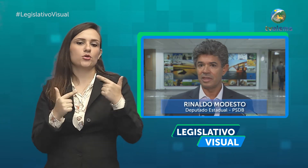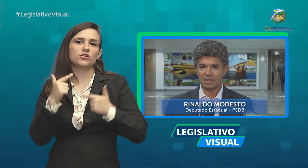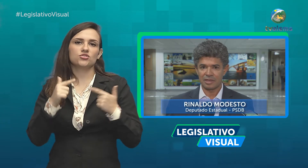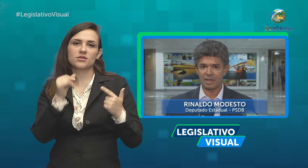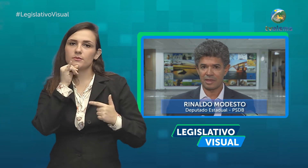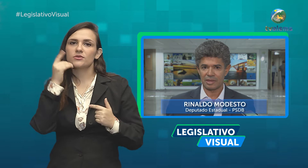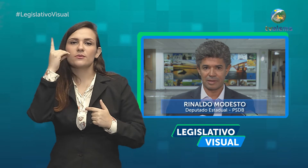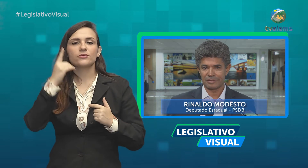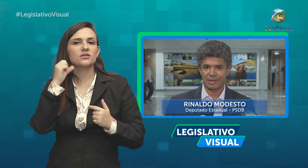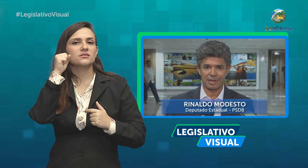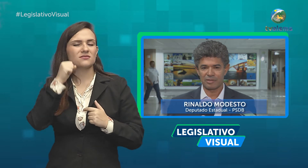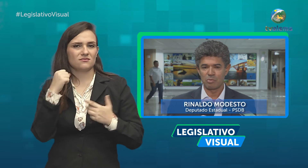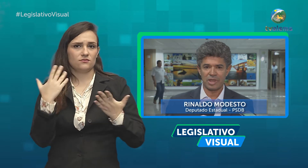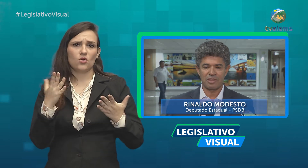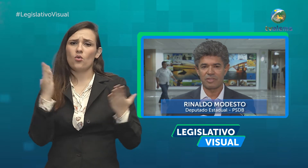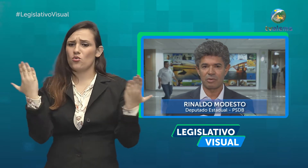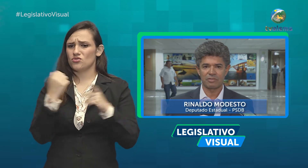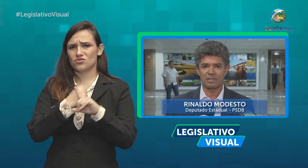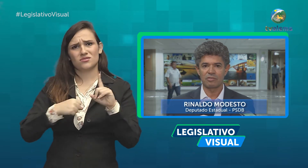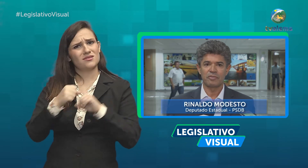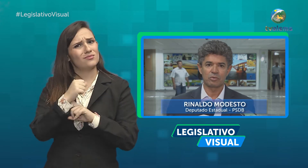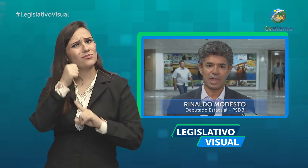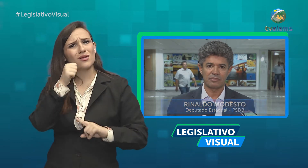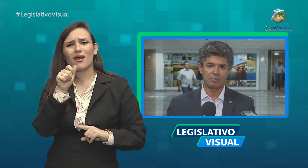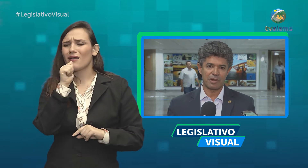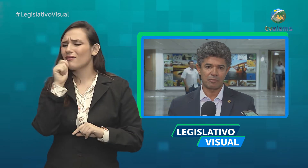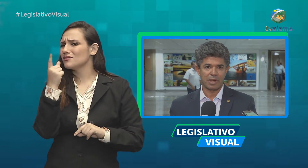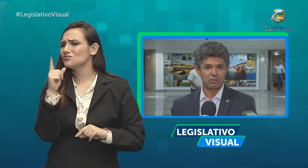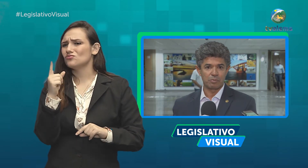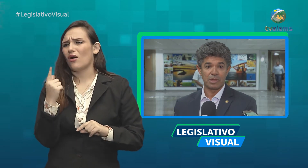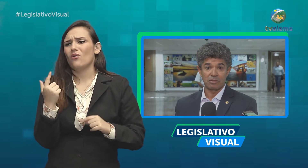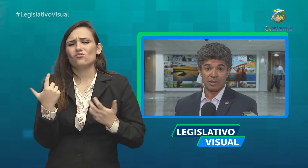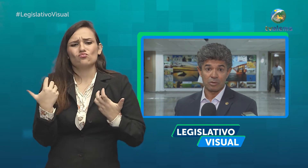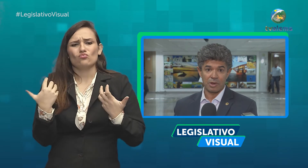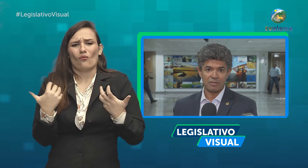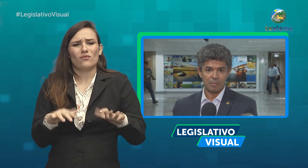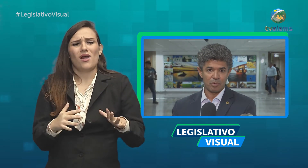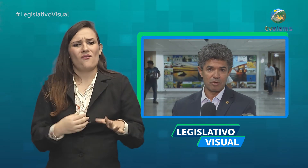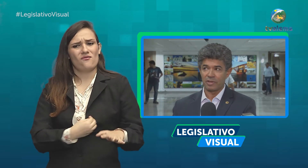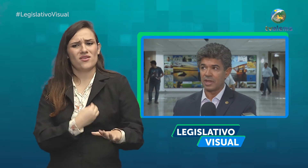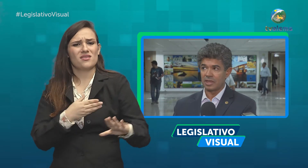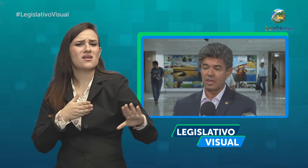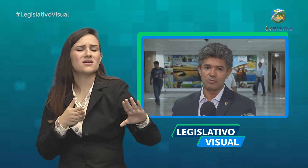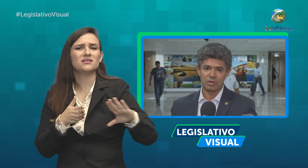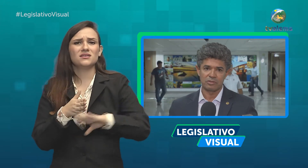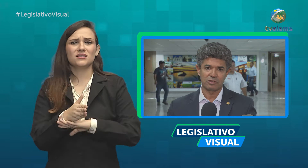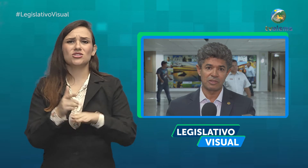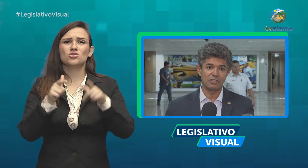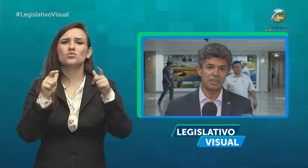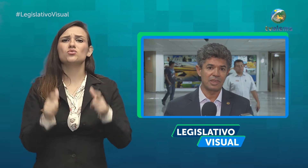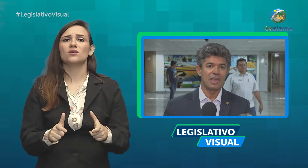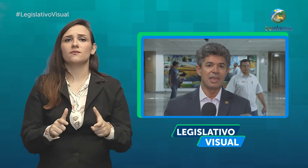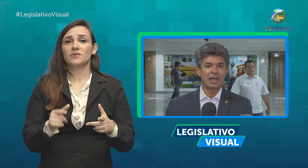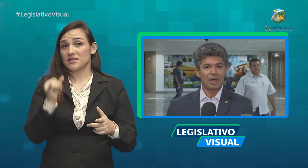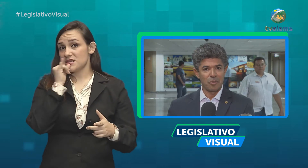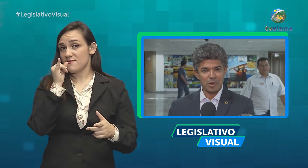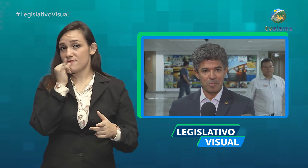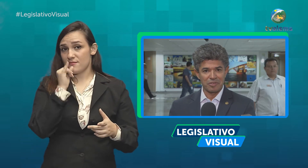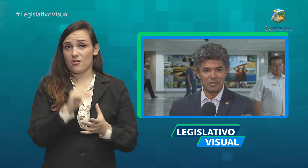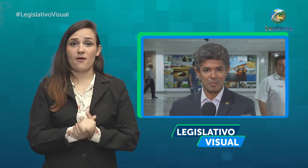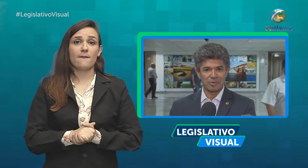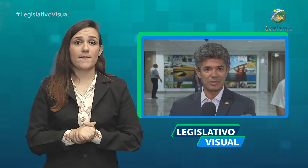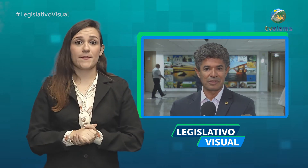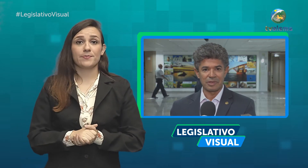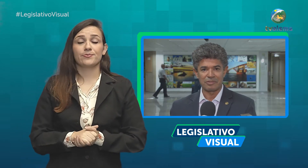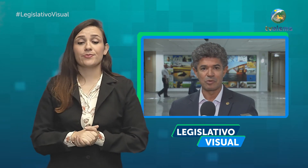sociedade que ainda, né, as mulheres têm uma certa dificuldade de participar dos pleitos eleitorais. A prova inequívoca disso é de que agora,